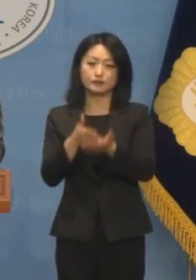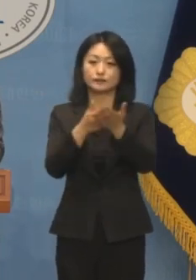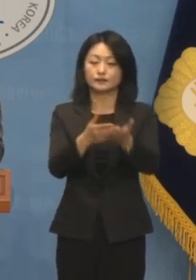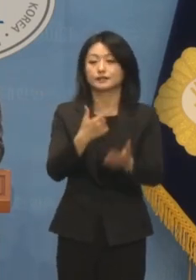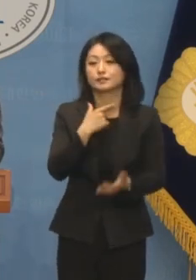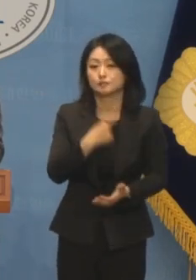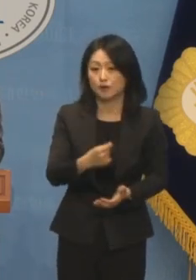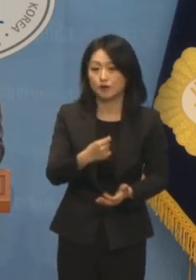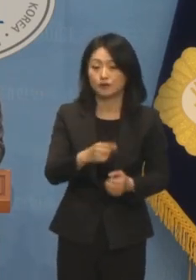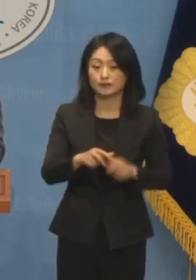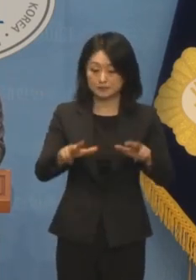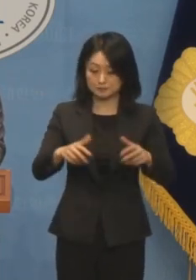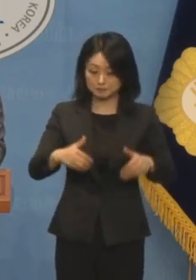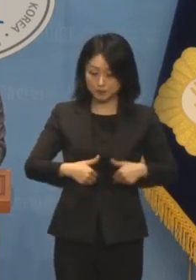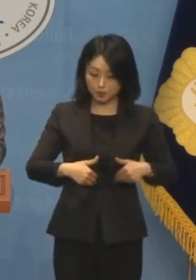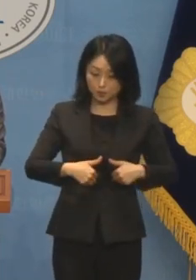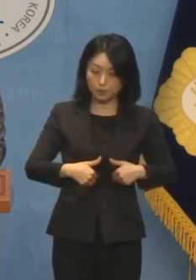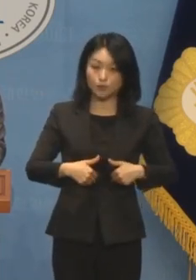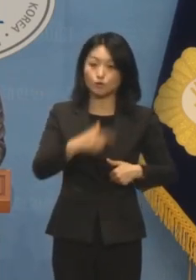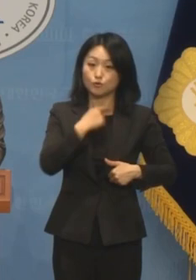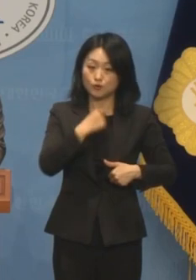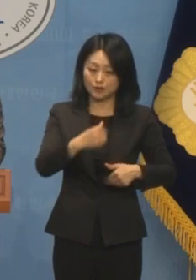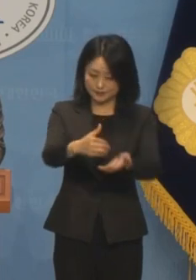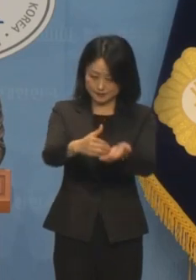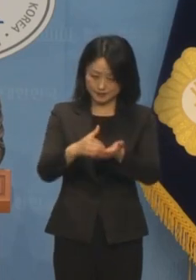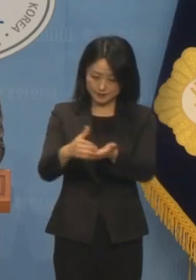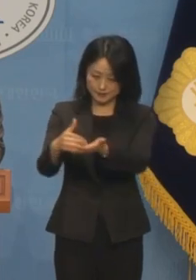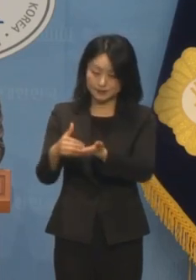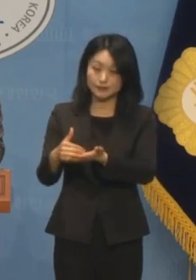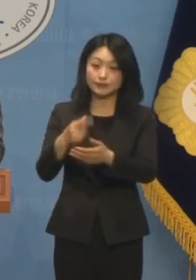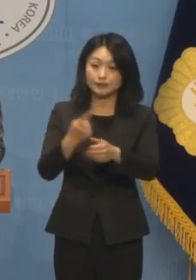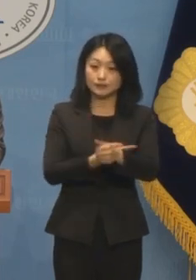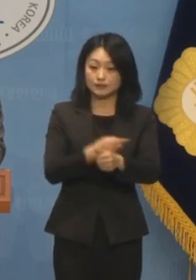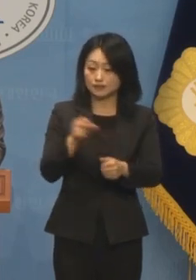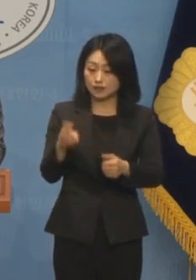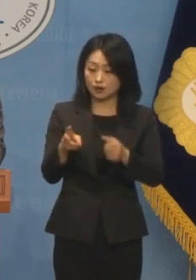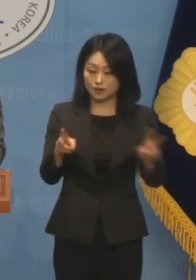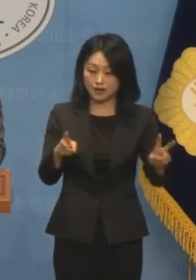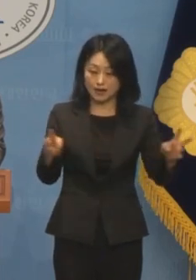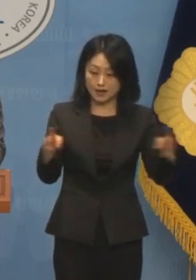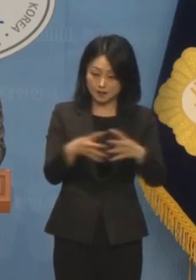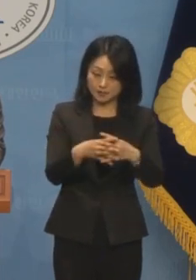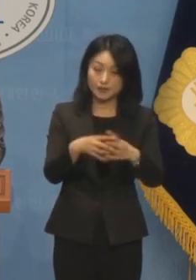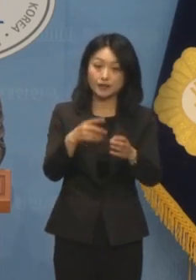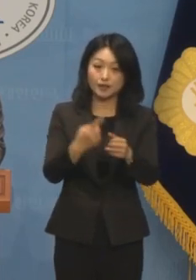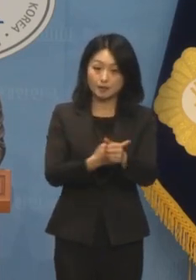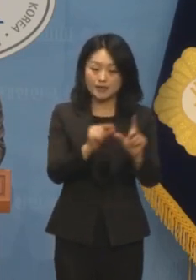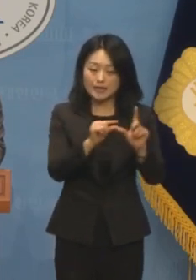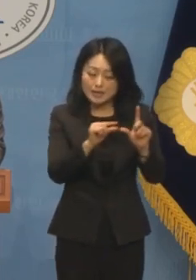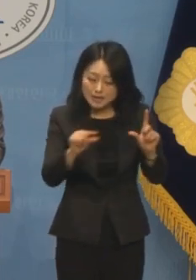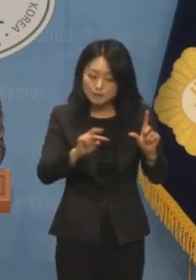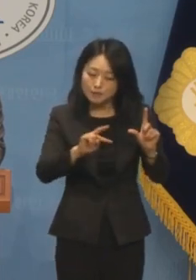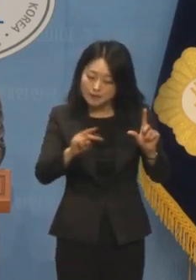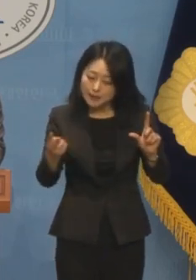이제 시대의 필요와 국민의 요구에 따라 여야가 합의하면 언제든 부분적으로 헌법을 수정할